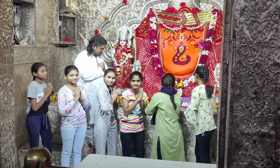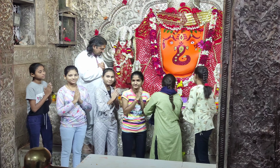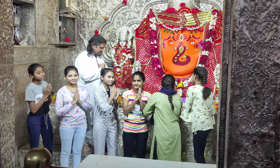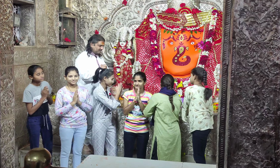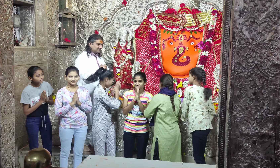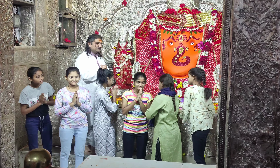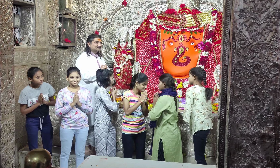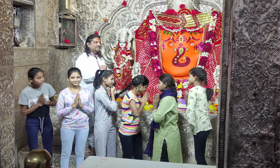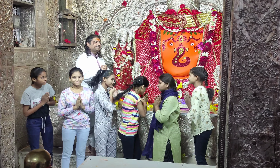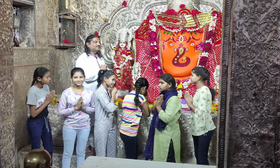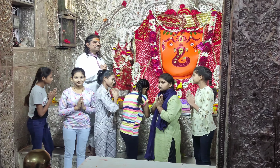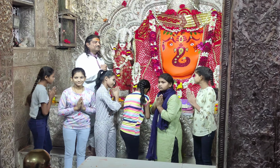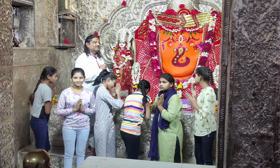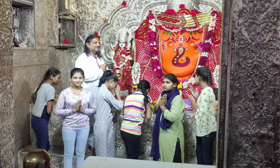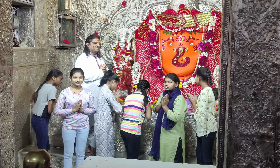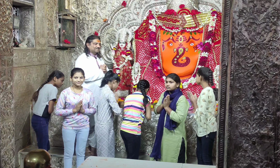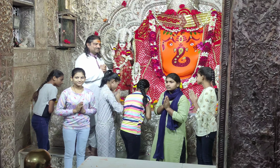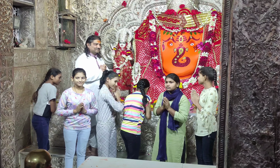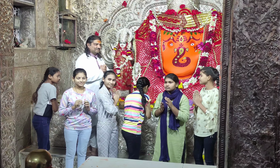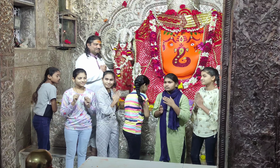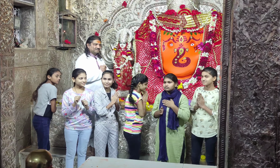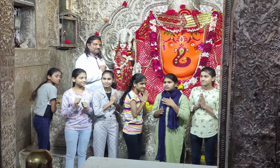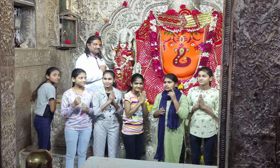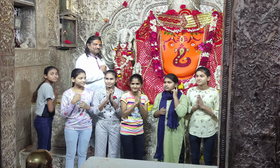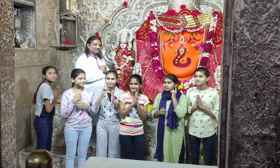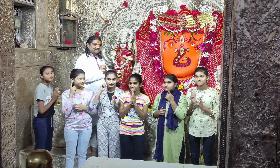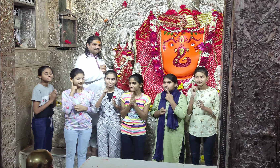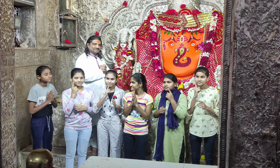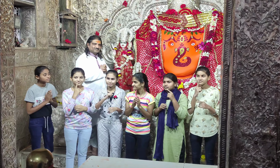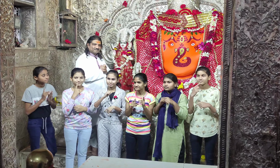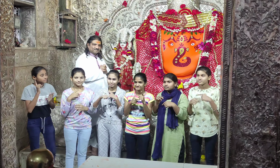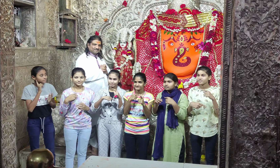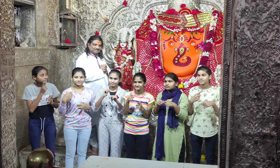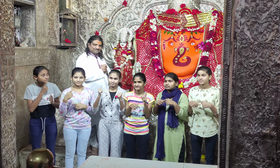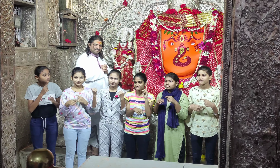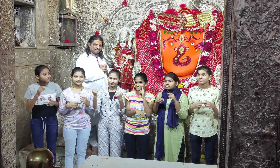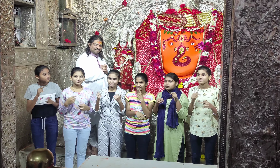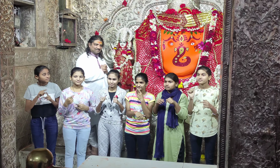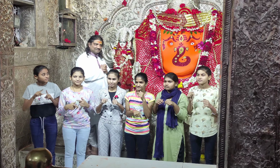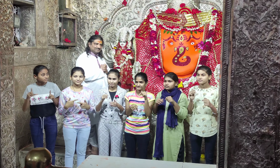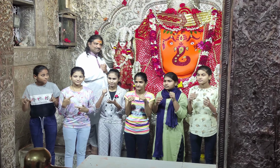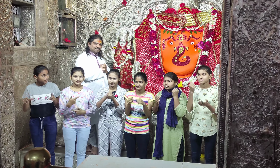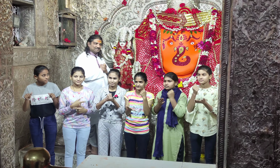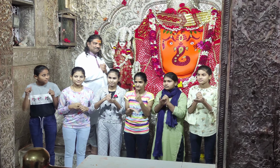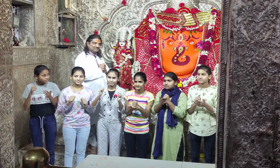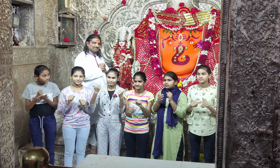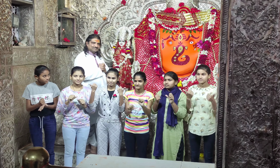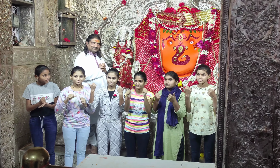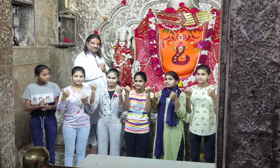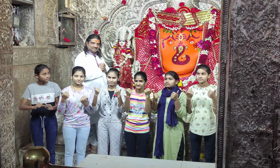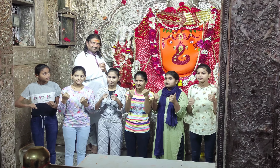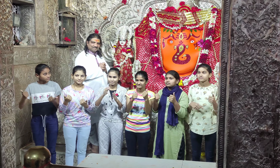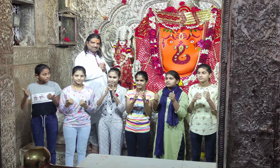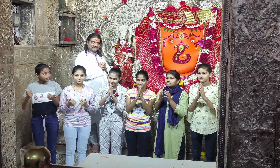प्रार्थना करते हैं कि हमारी मुख बजरों की जो भाषा है उसको संवैधानिक दर्जा मिले, यही हमारी